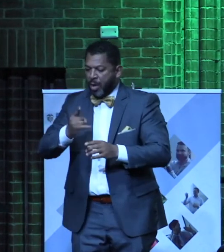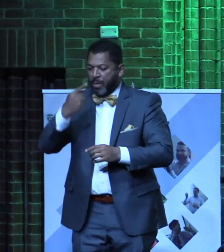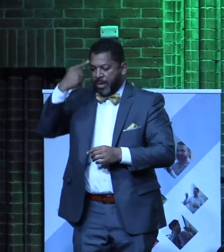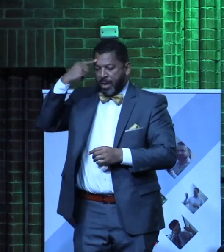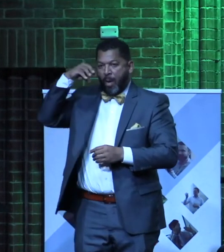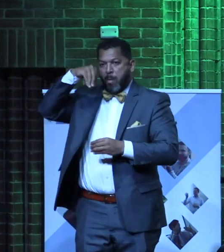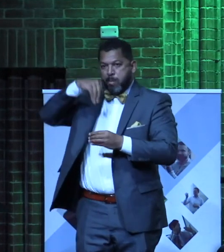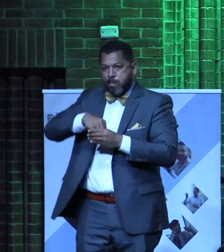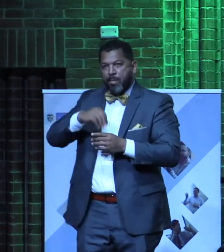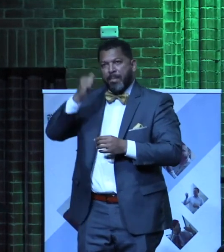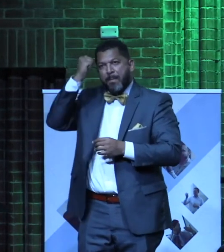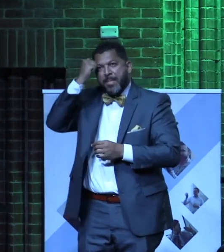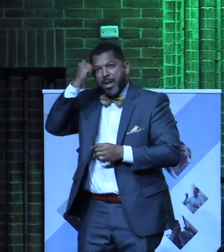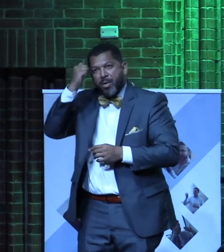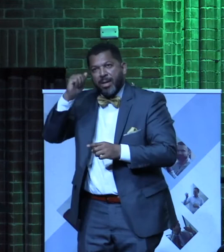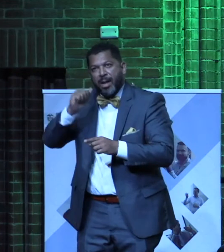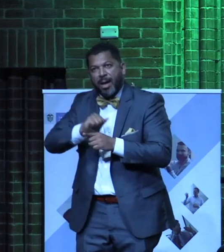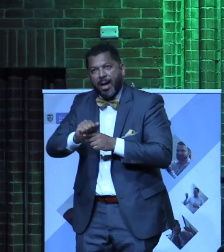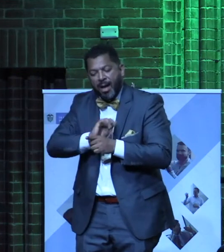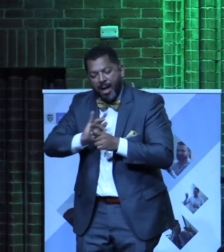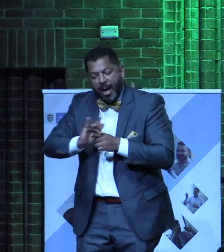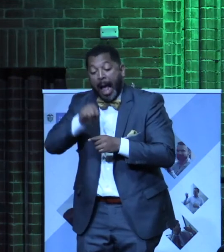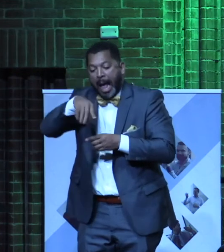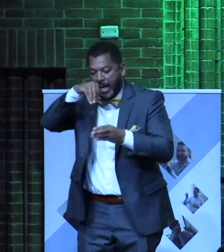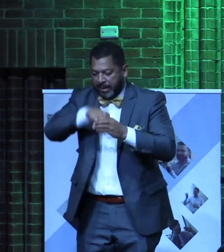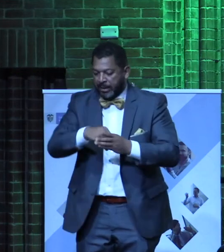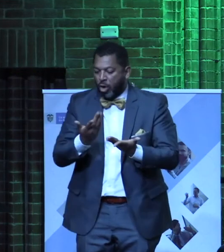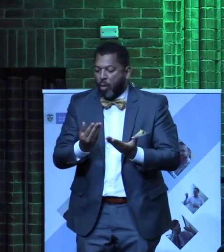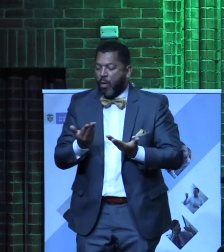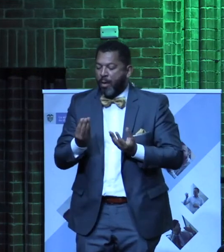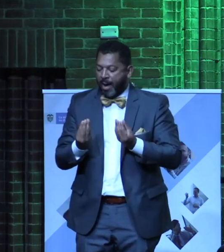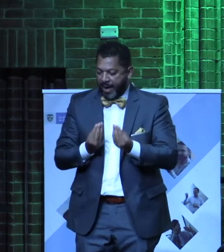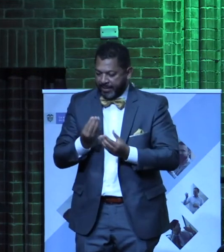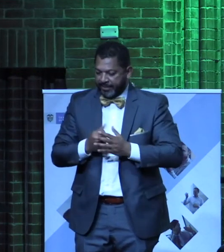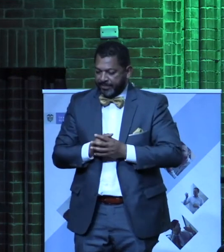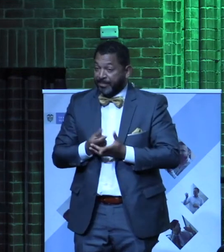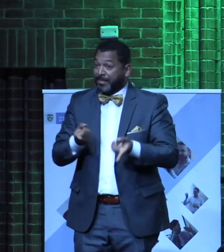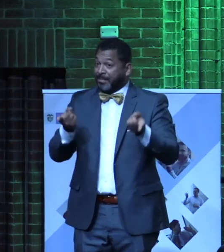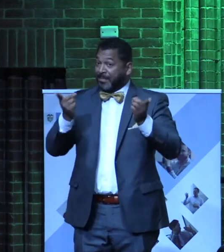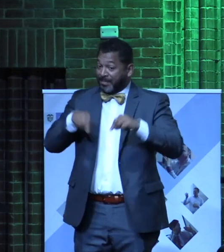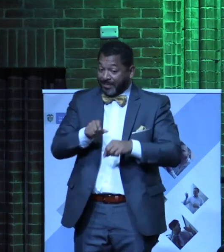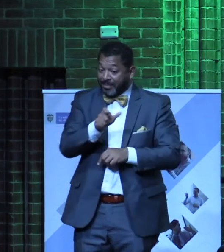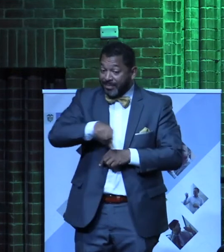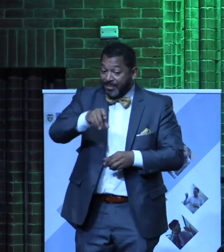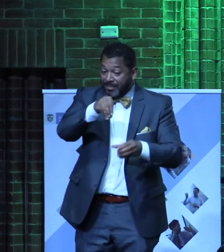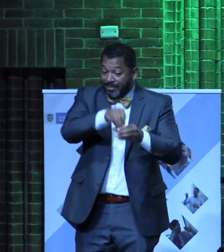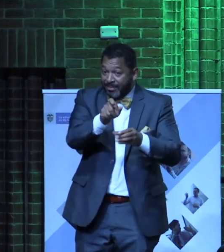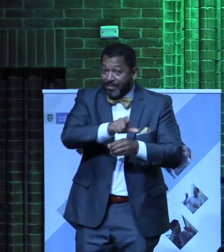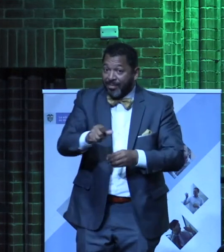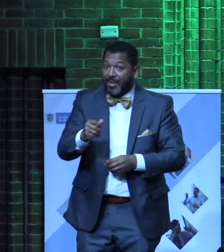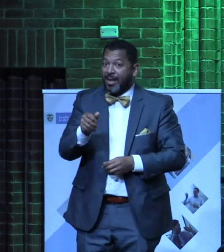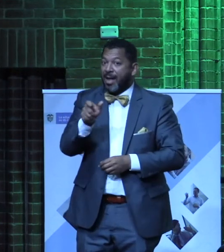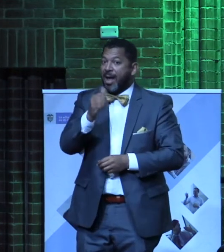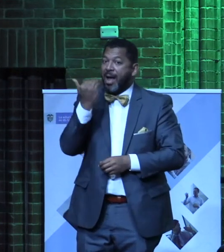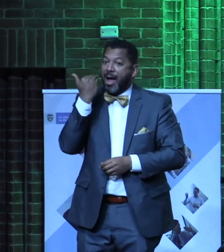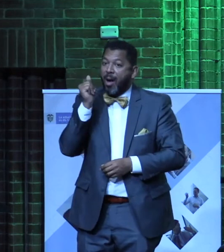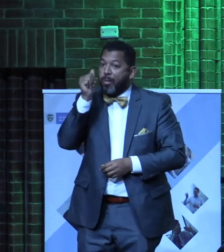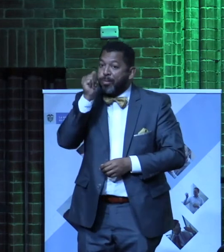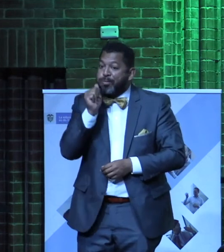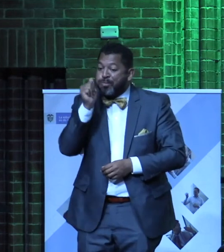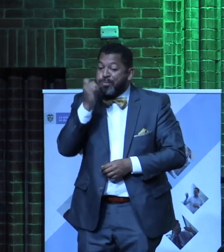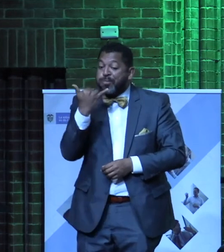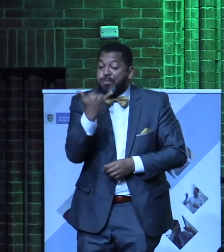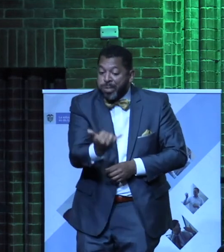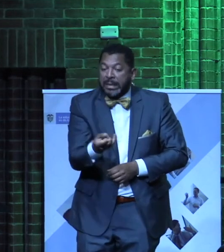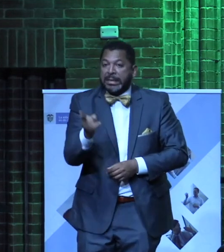su práctica pedagógica también. Y obviamente las mujeres gestantes que nos acompañan en la modalidad familiar y en la modalidad